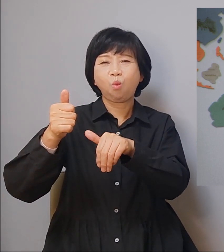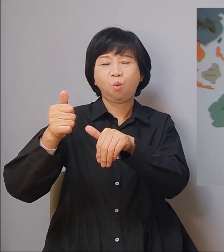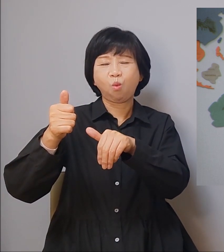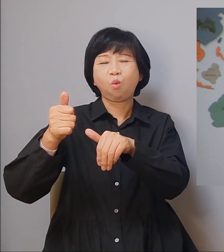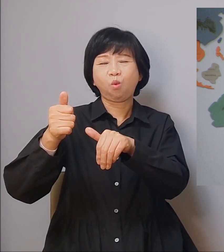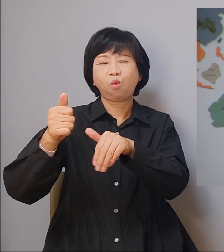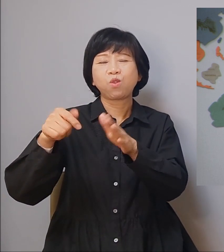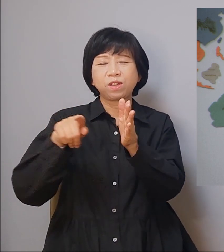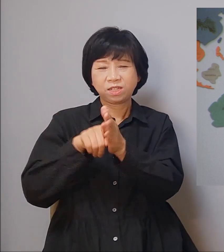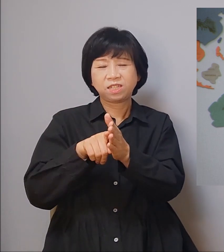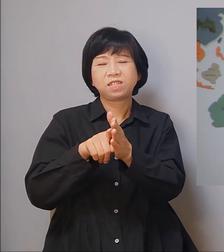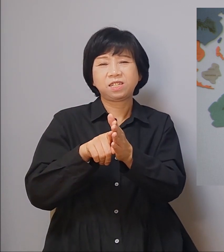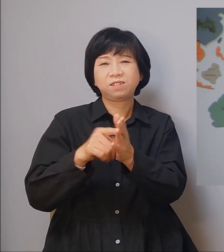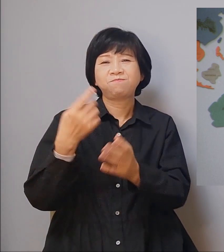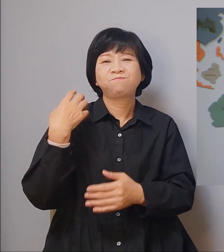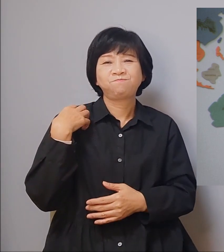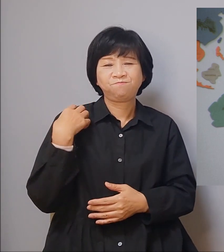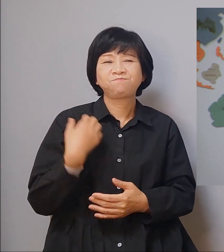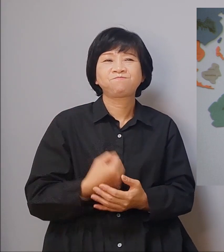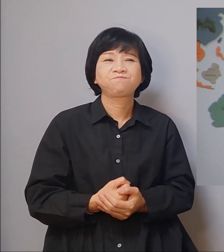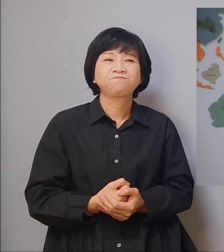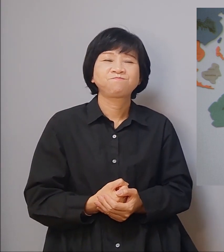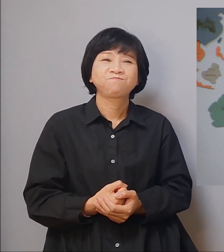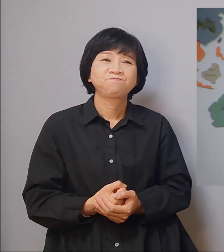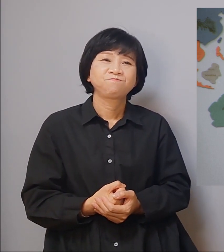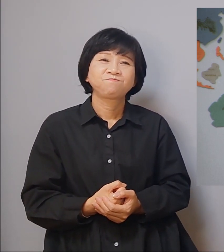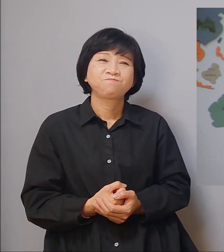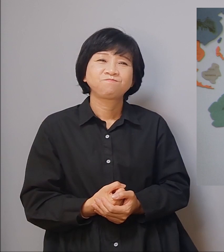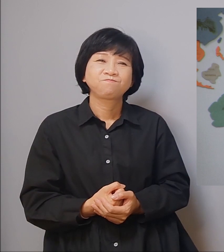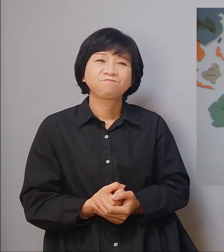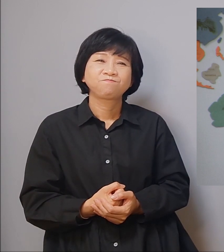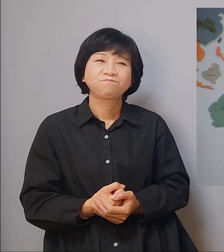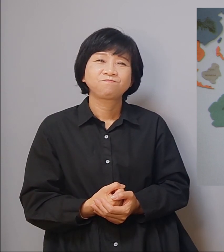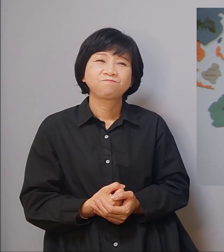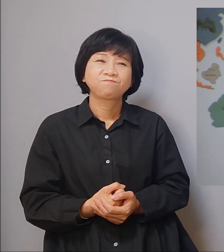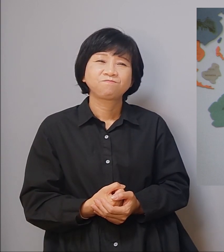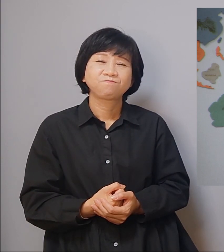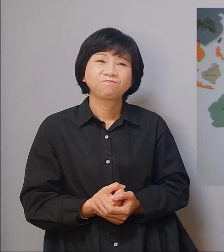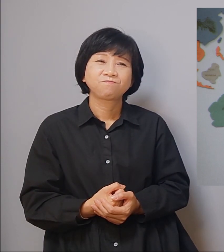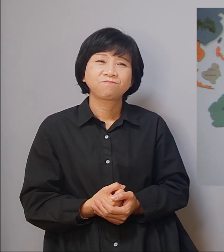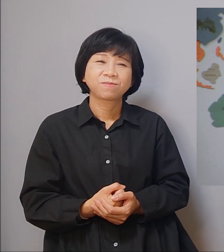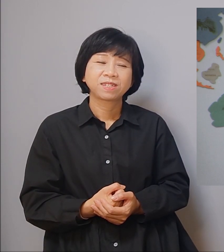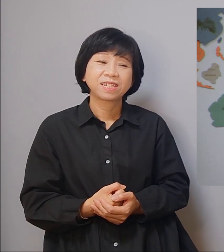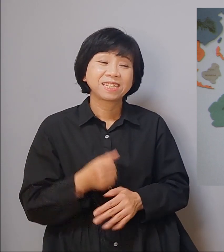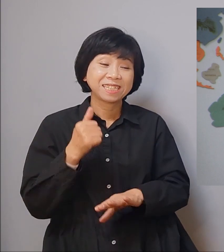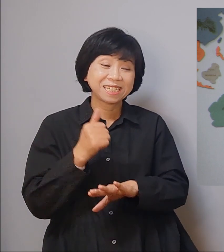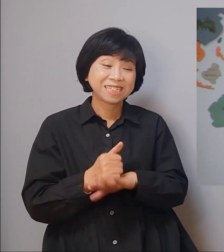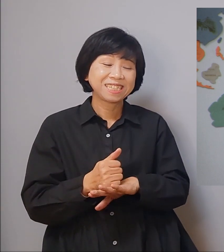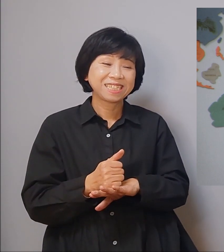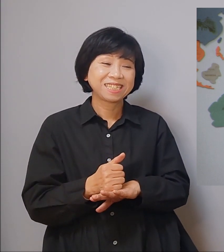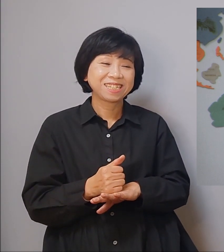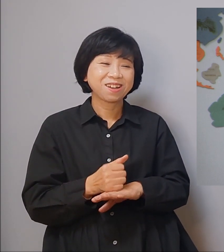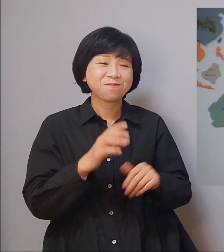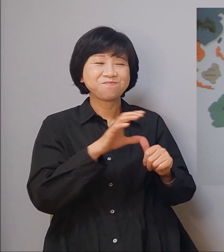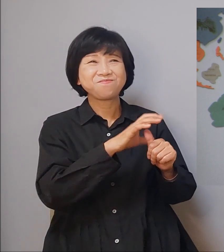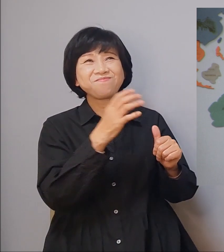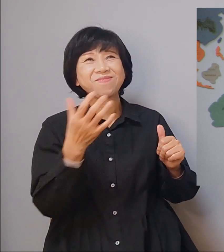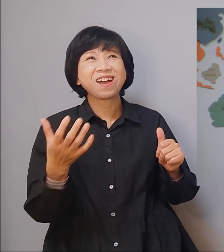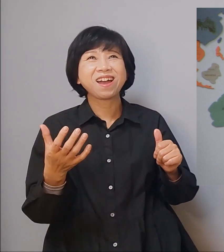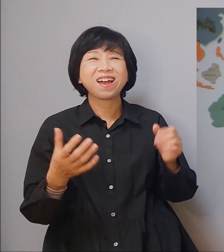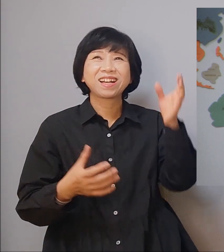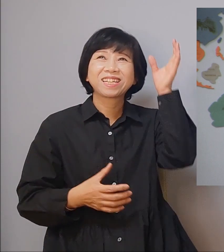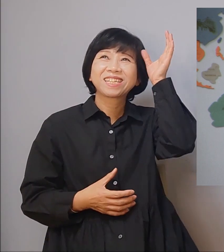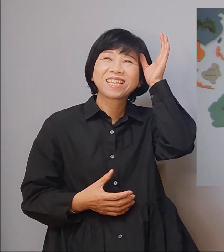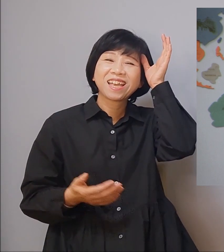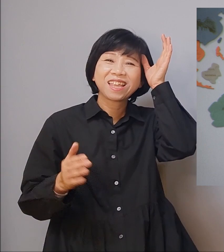신뢰받는 신하 술 맡은 관원장이니 내가 드디어 감옥에서 나갈 수 있겠구나 생각할 수 있습니다.